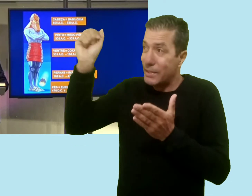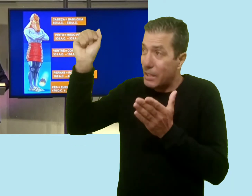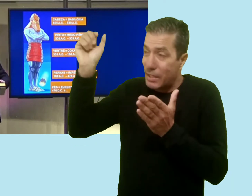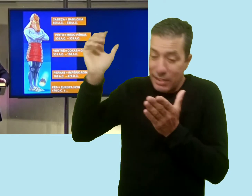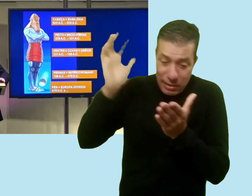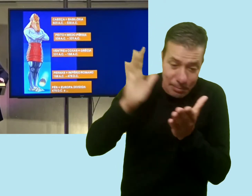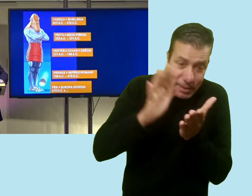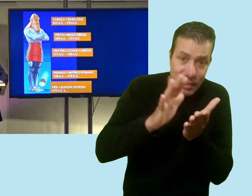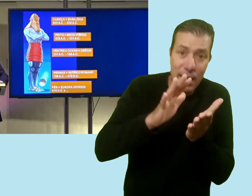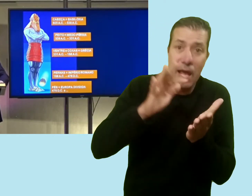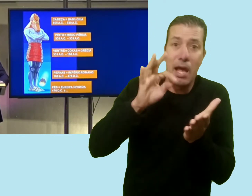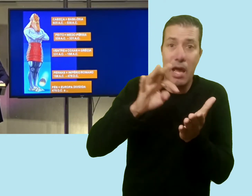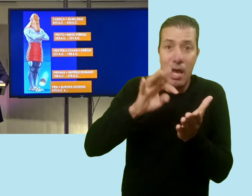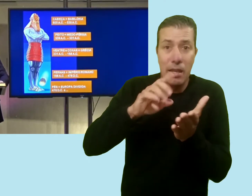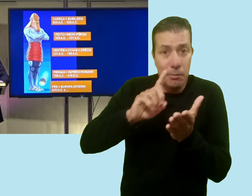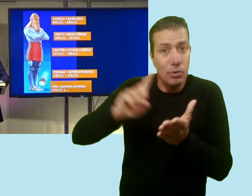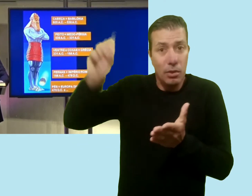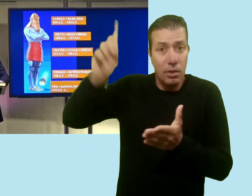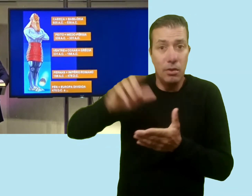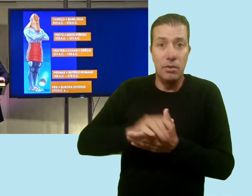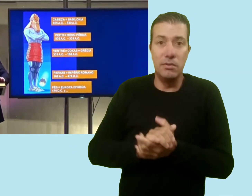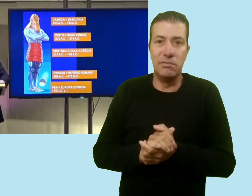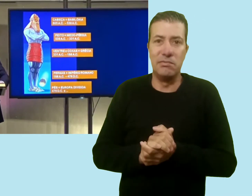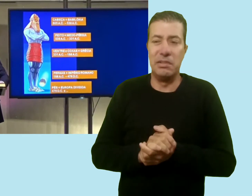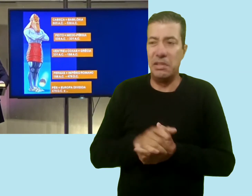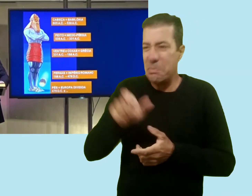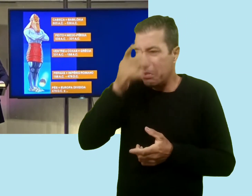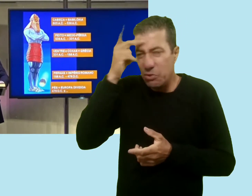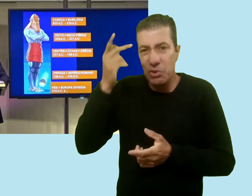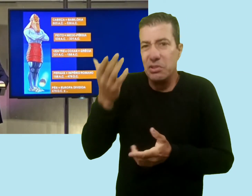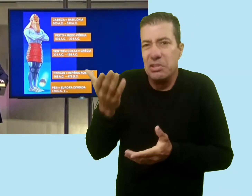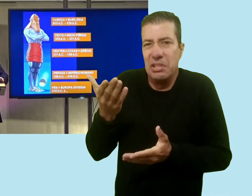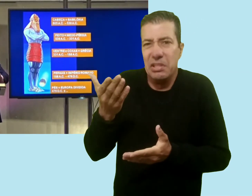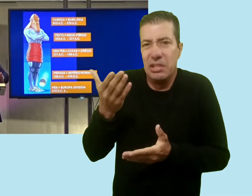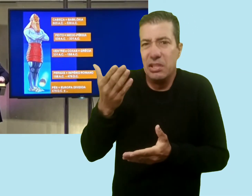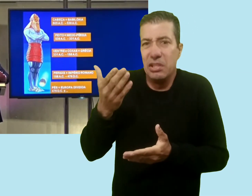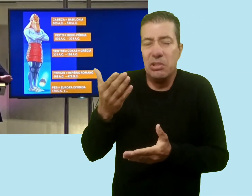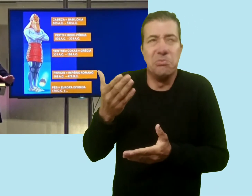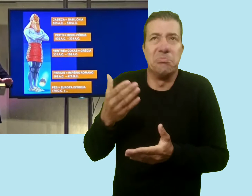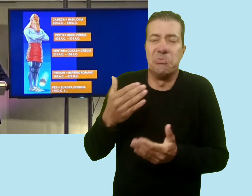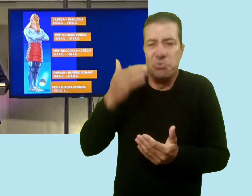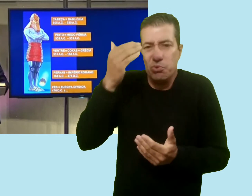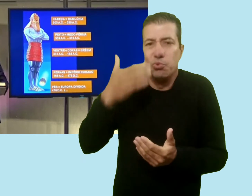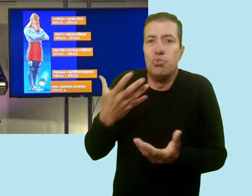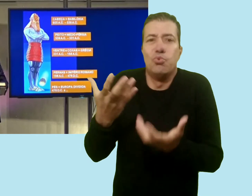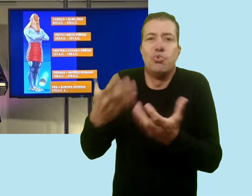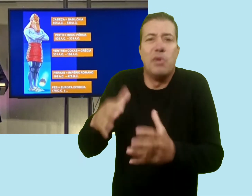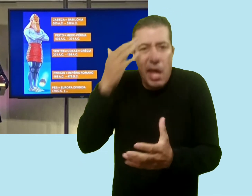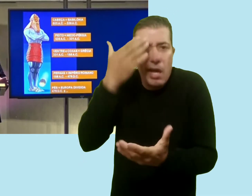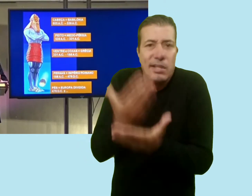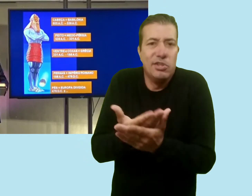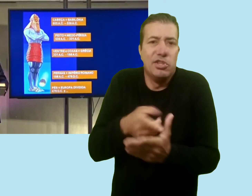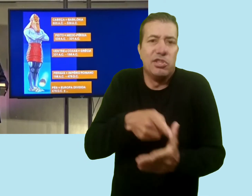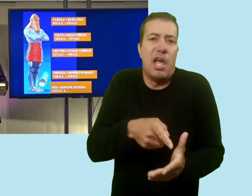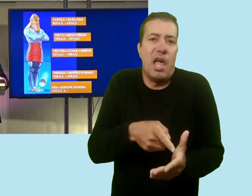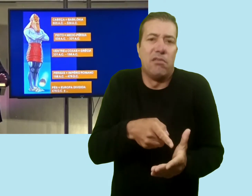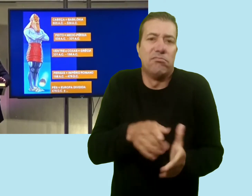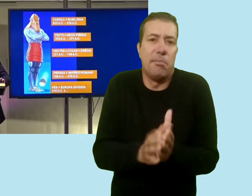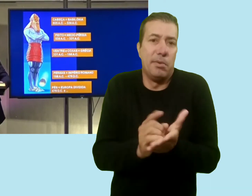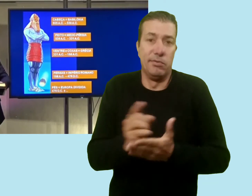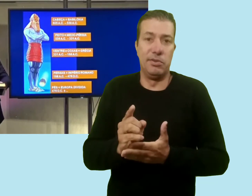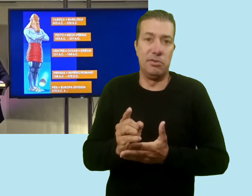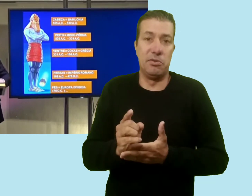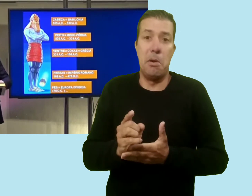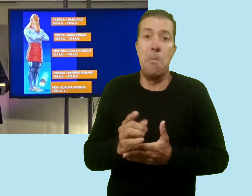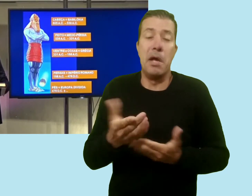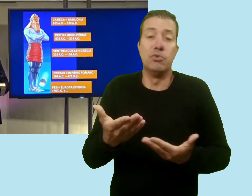Eu conheço gente que refuta a Bíblia, recusa acreditar nela, mas não me dá um motivo concreto. Por que eu não